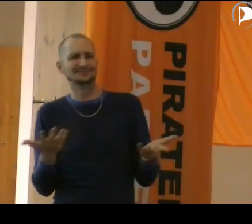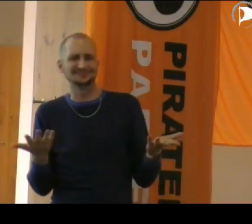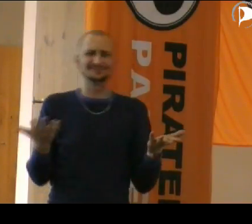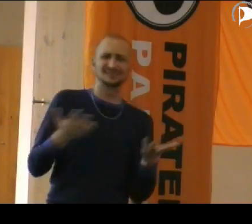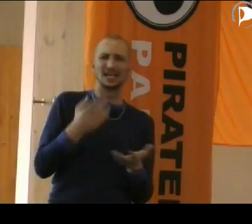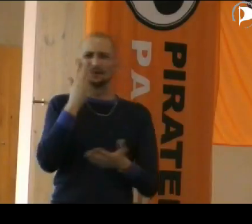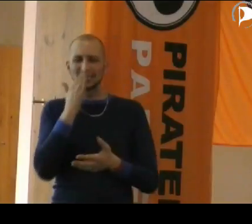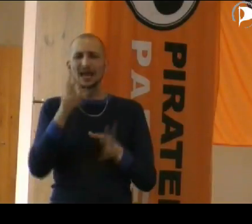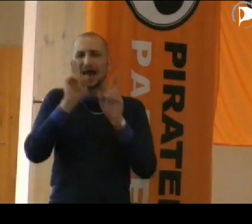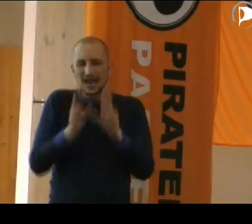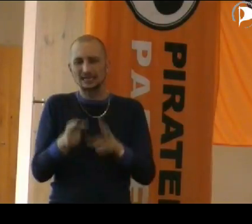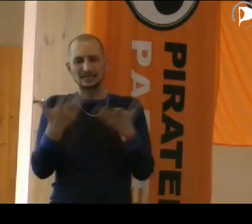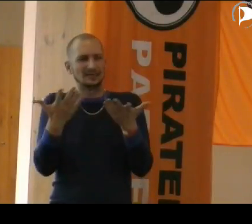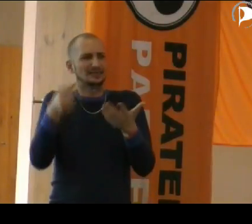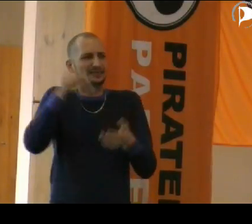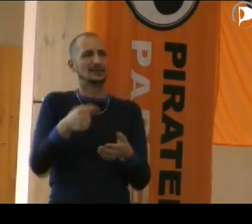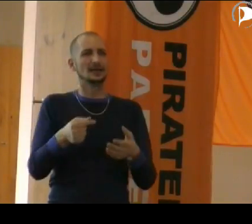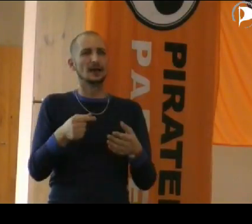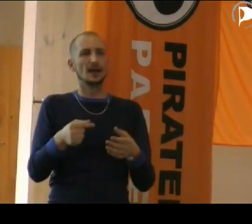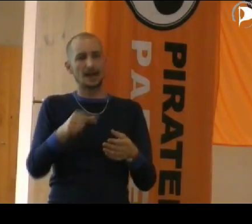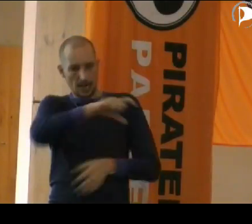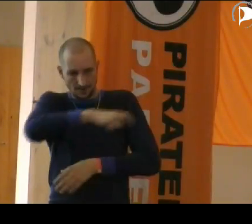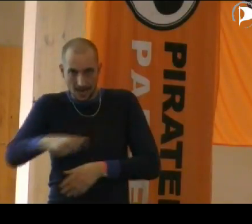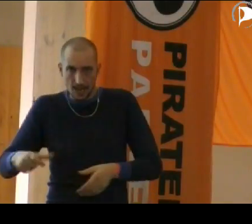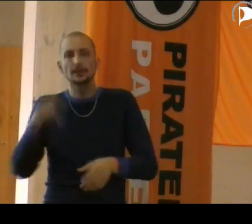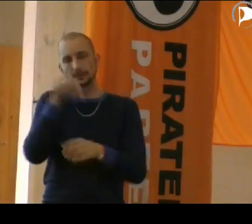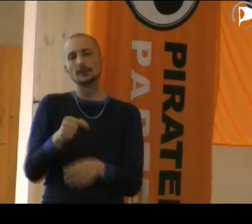rechtmäßigen zugriff auf die quelle habe ja